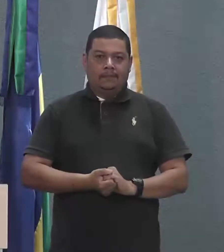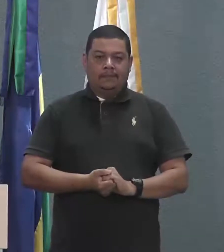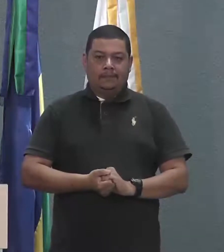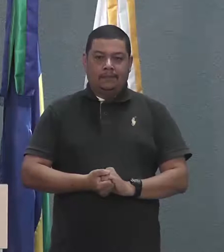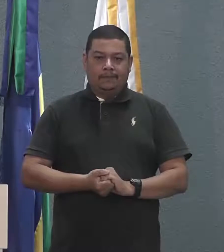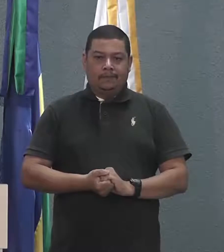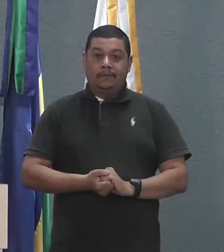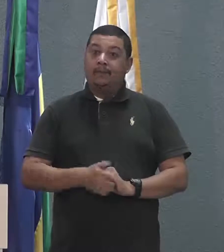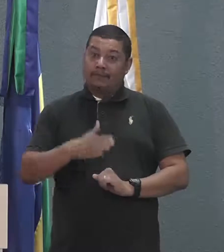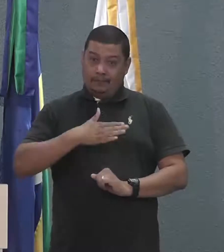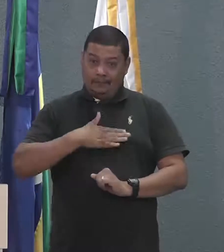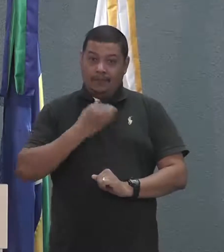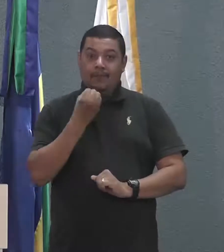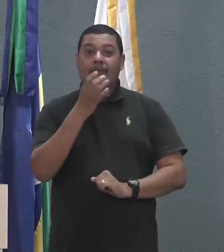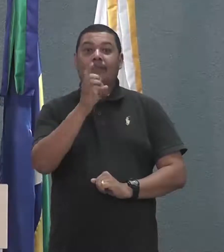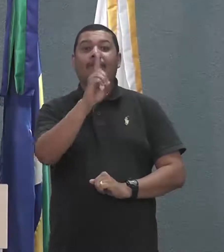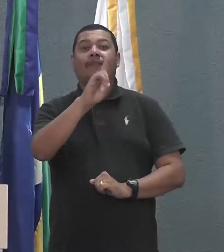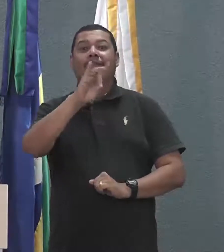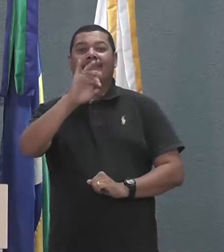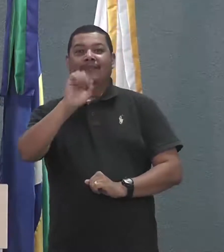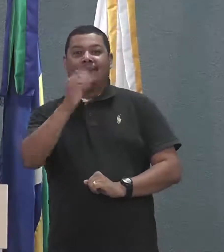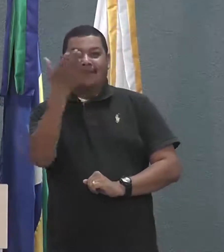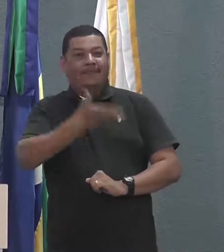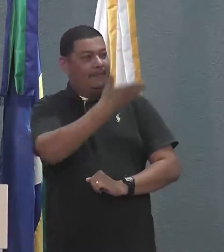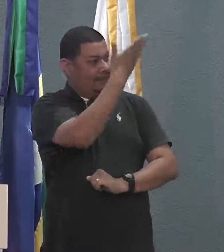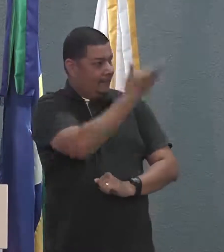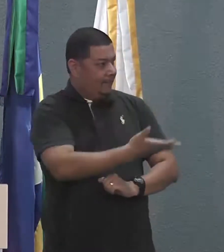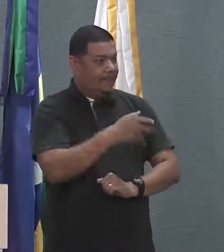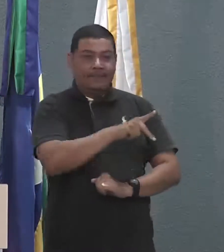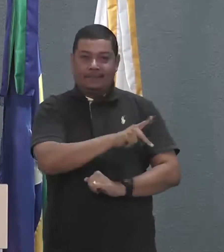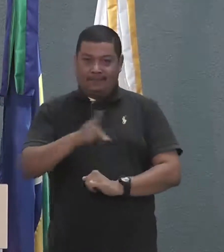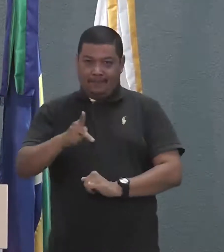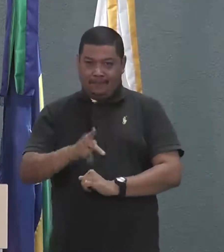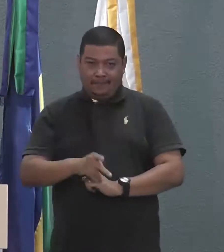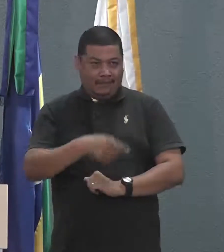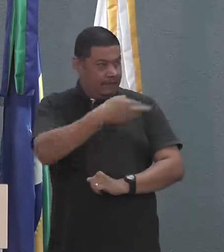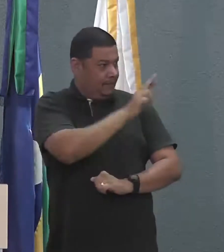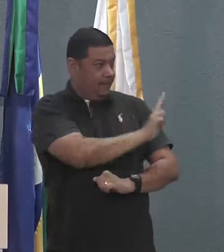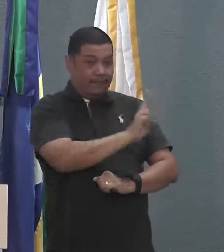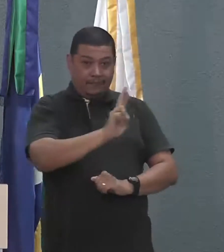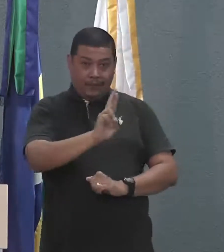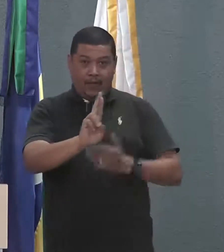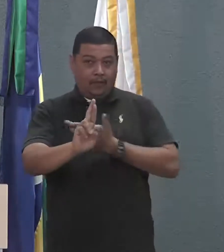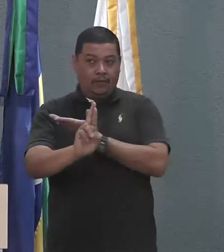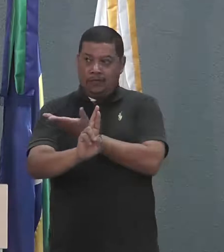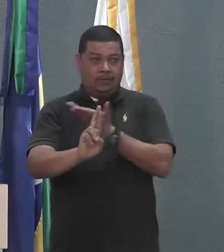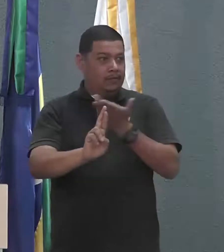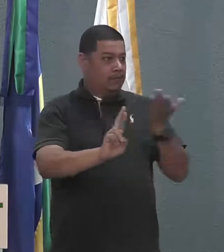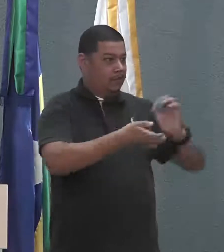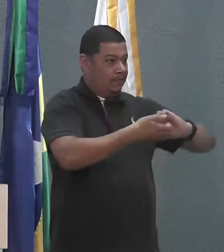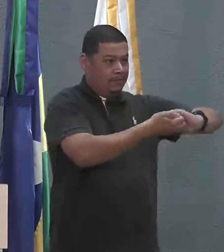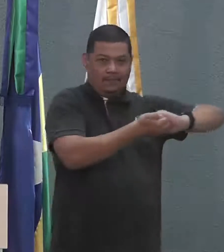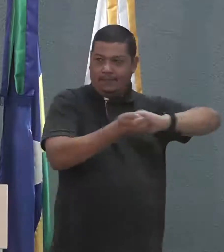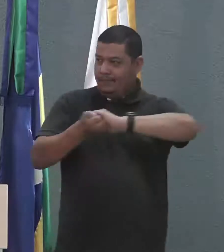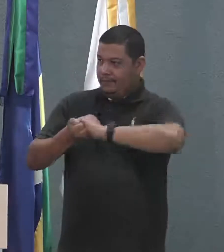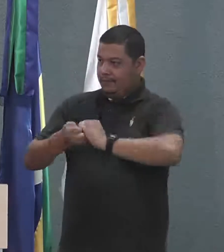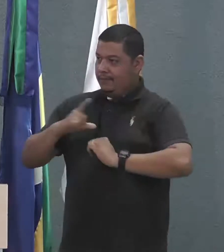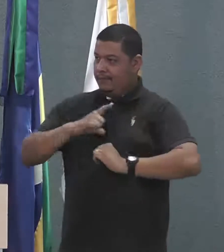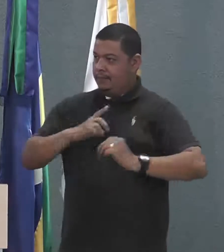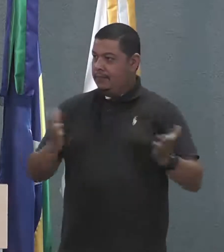Meu bom dia, senhor presidente. Em seu nome, eu cumprimento a todos os colegas vereadores aqui